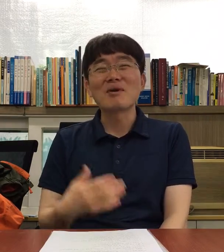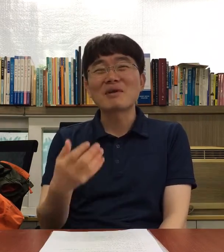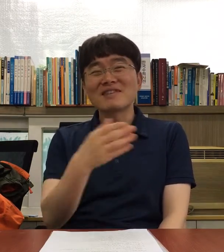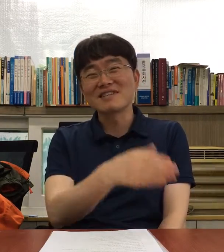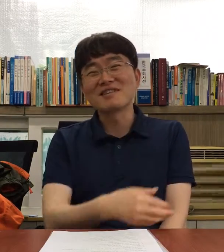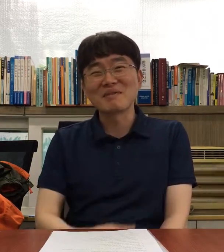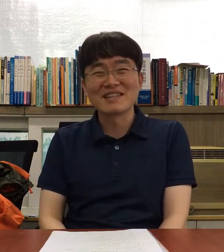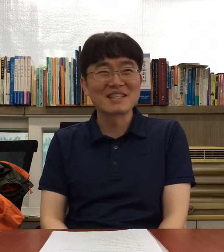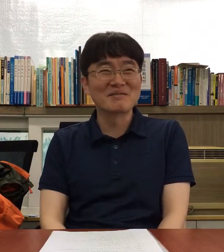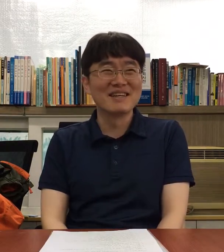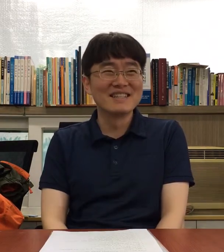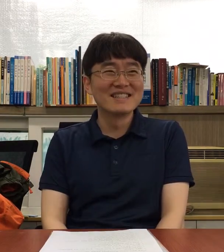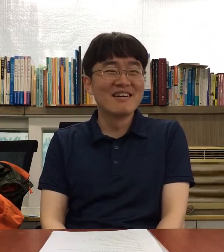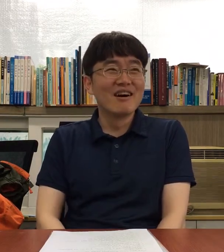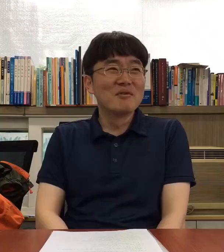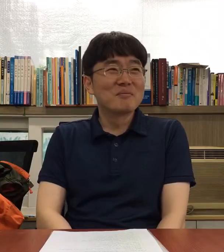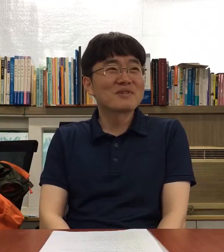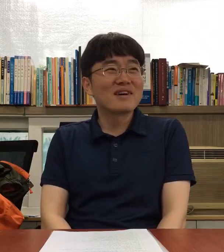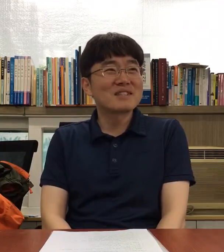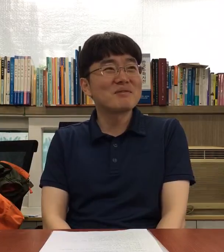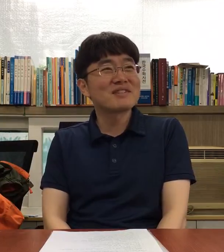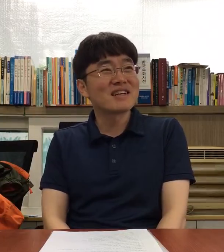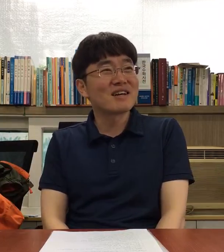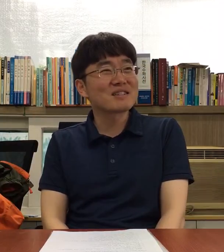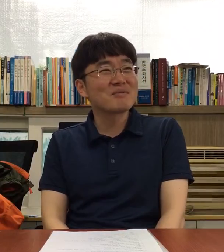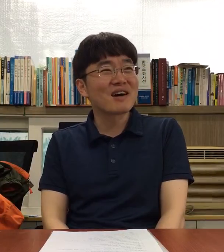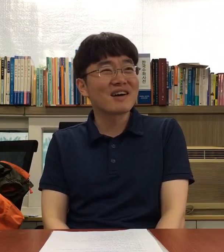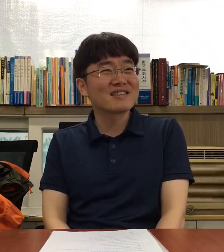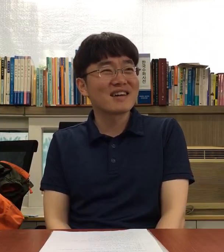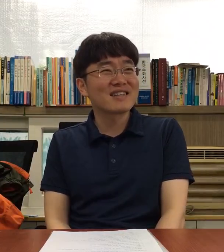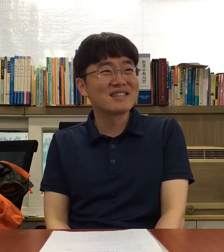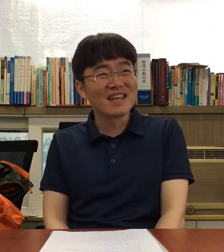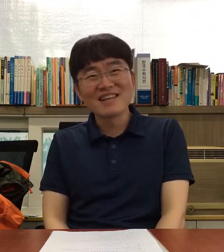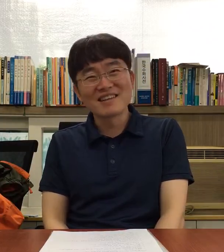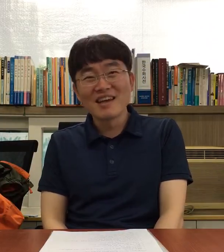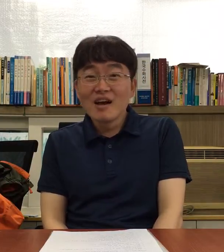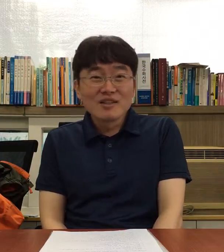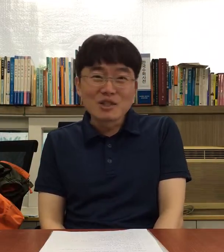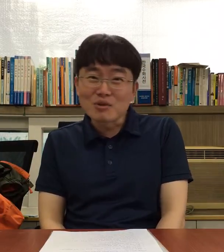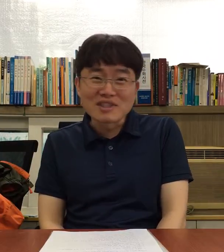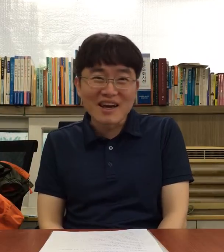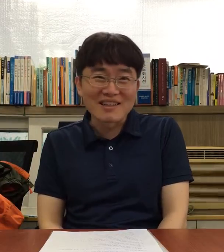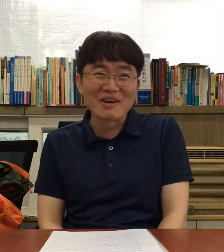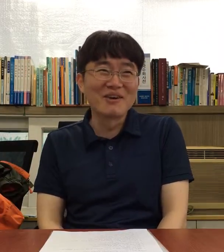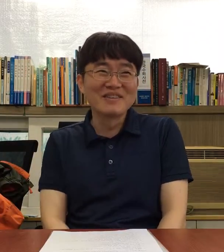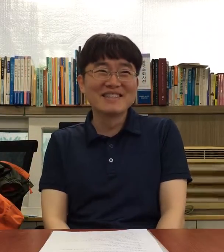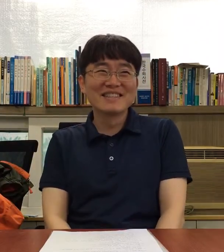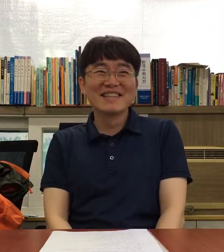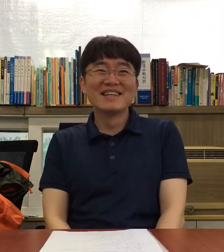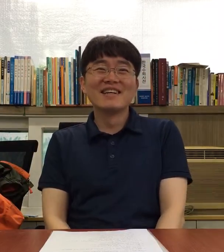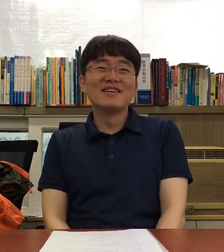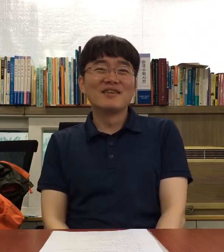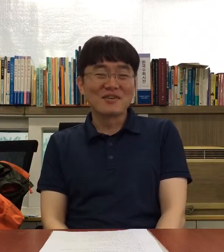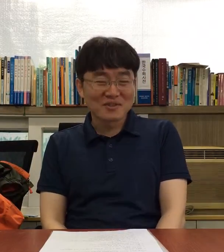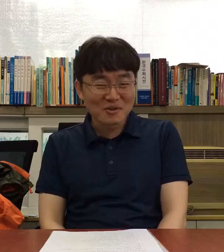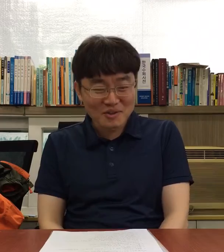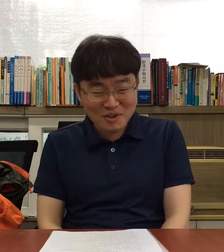받은 상처들이 많이 있겠지만 벌써 한 10년 가까이 지나가는 그 얘기들이 지워지지가 않아요. 저도 듣도 보도